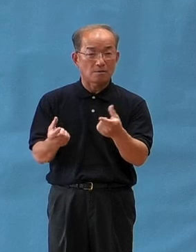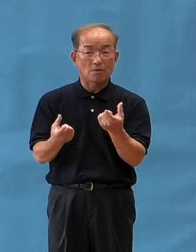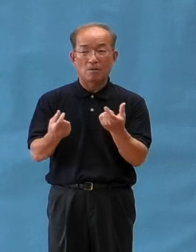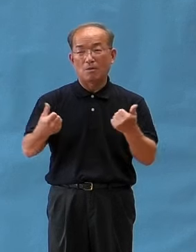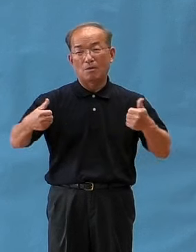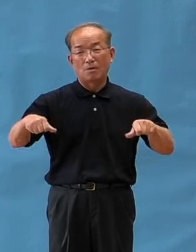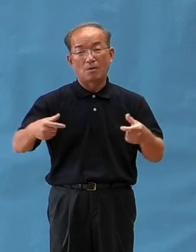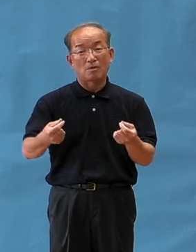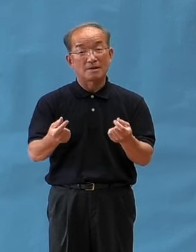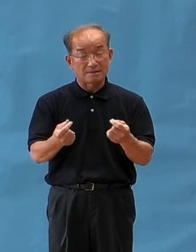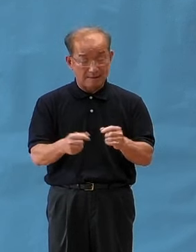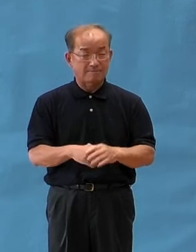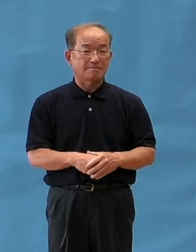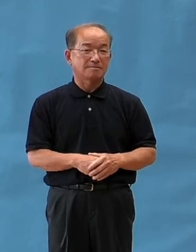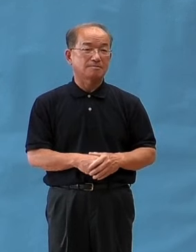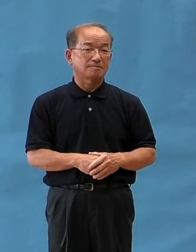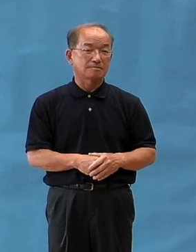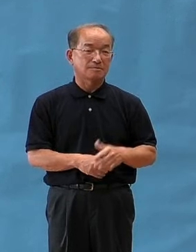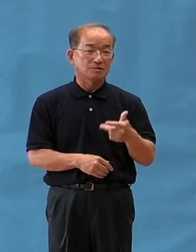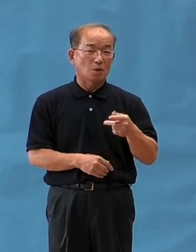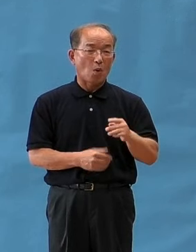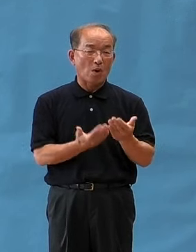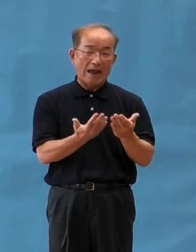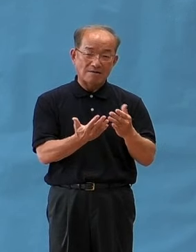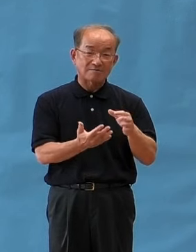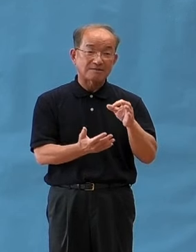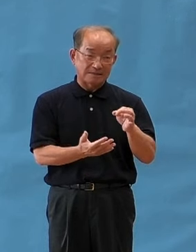なんか、奨学金をね、充実すればいいとかって、